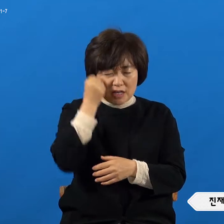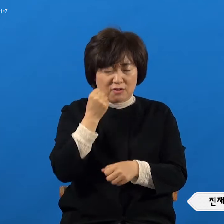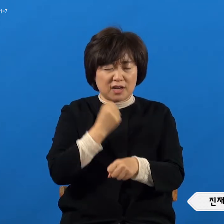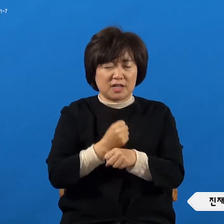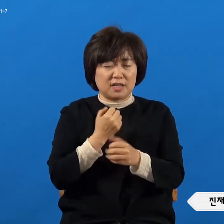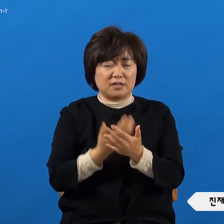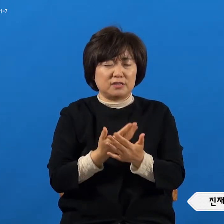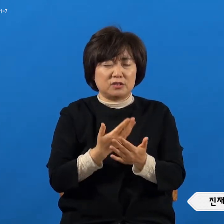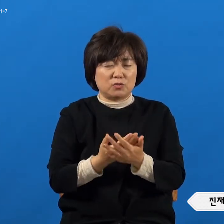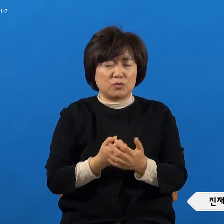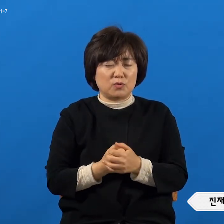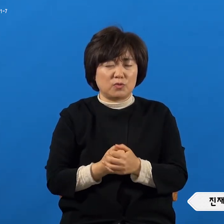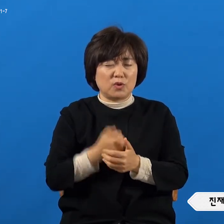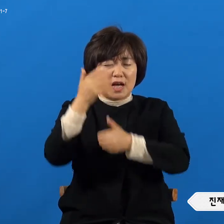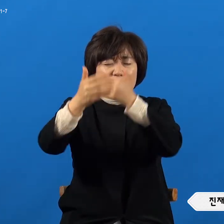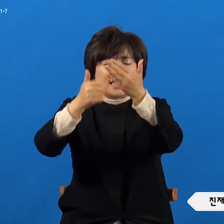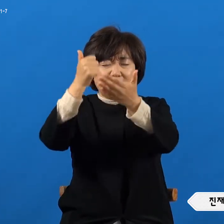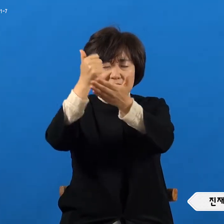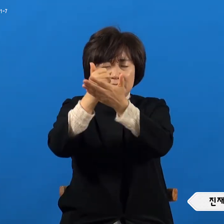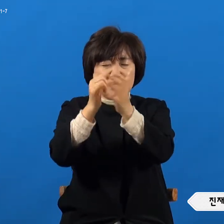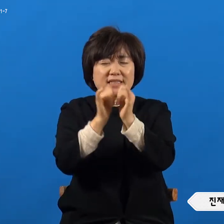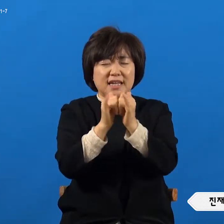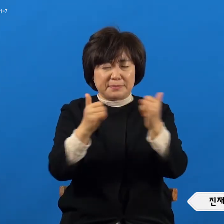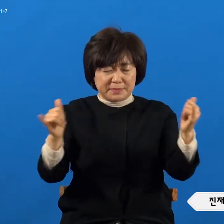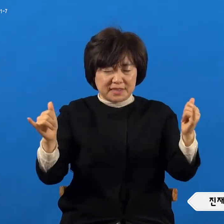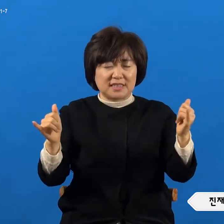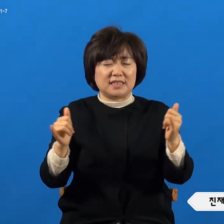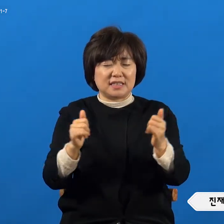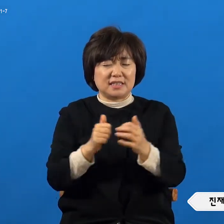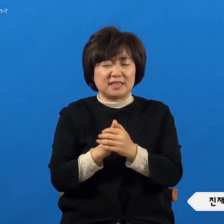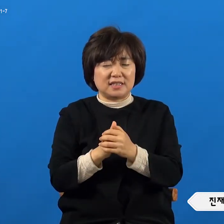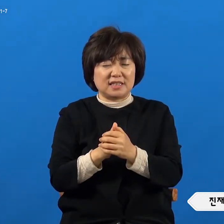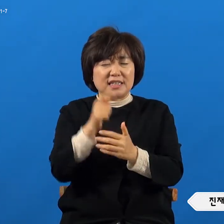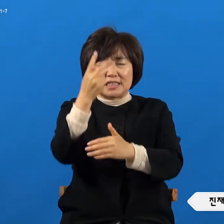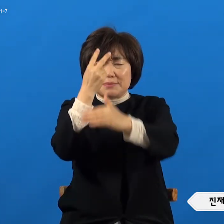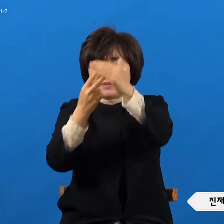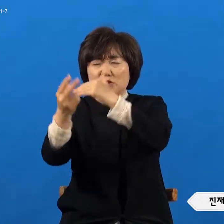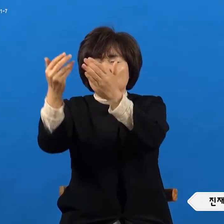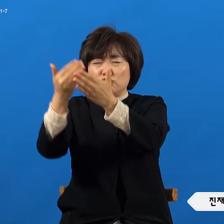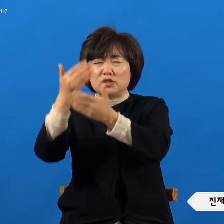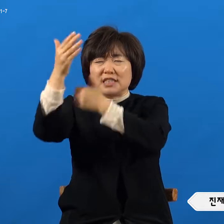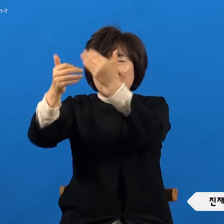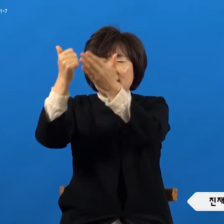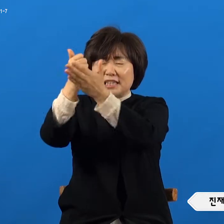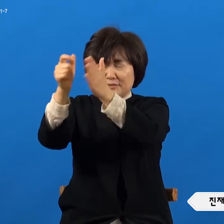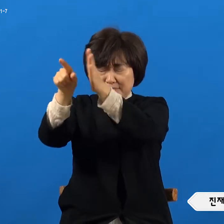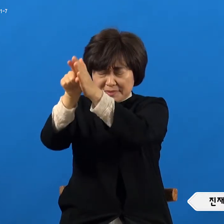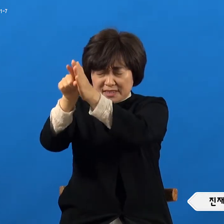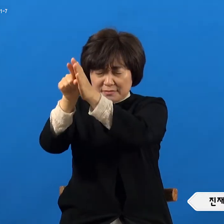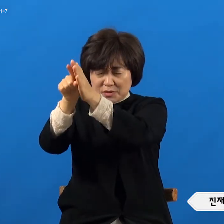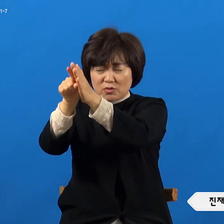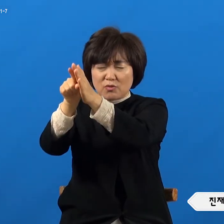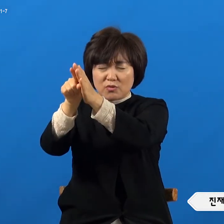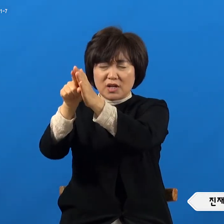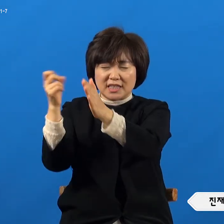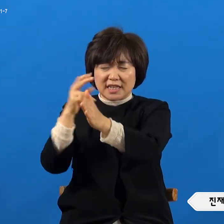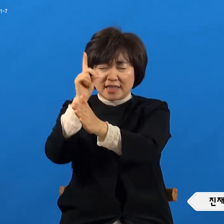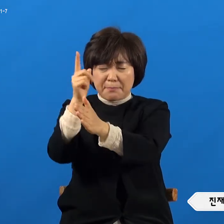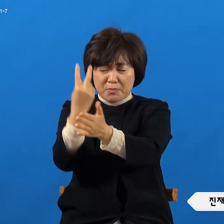하시고 하나님의 사람들이 그 비전을 주신 하나님에 대한 믿음을 가지고 다시